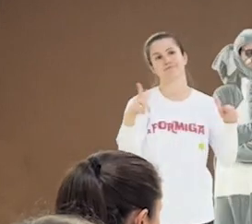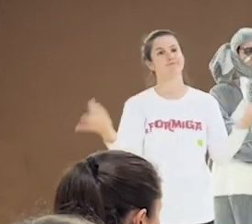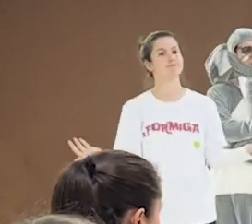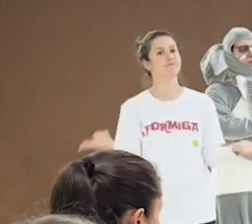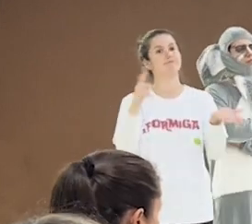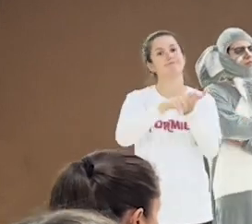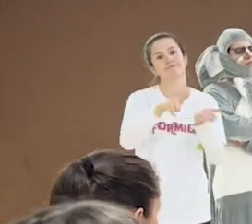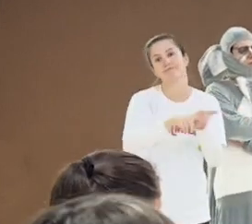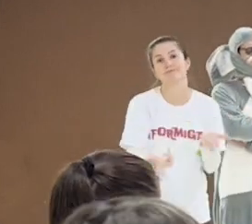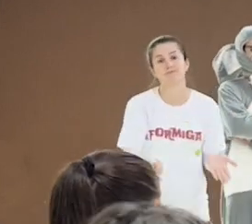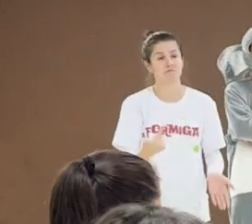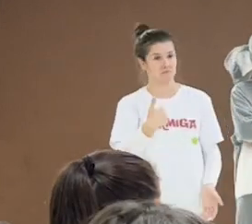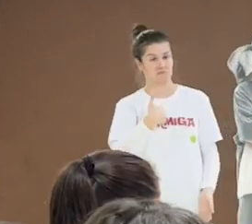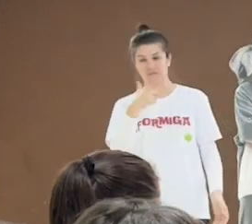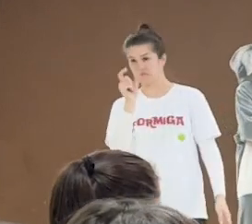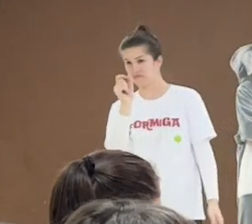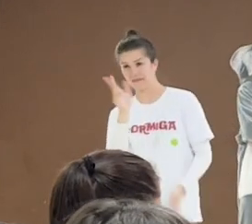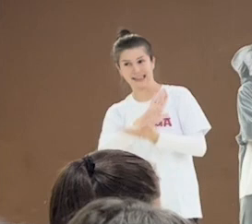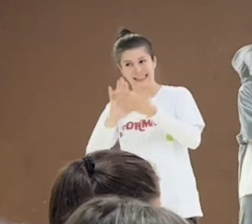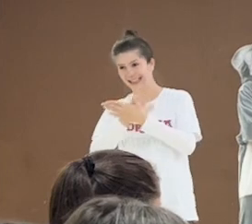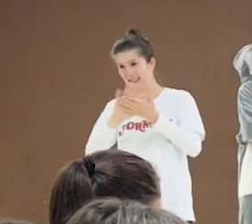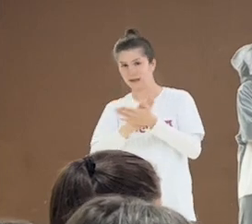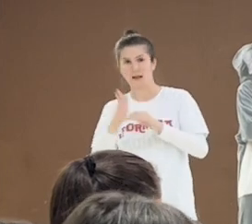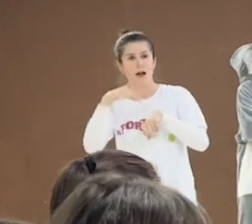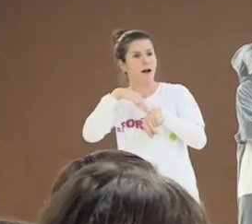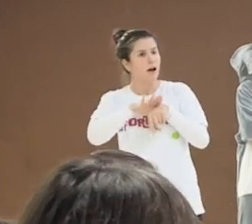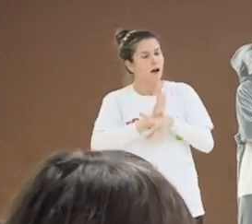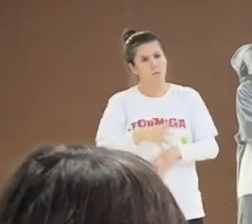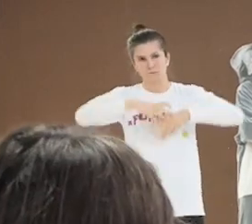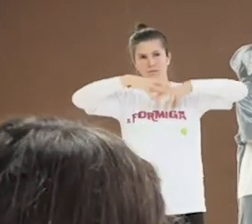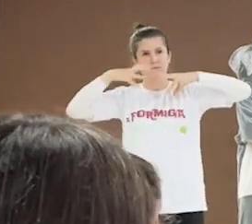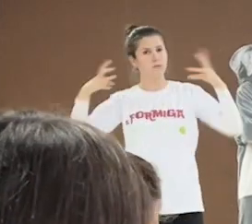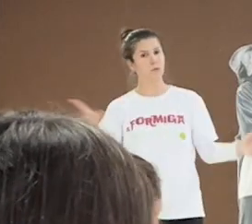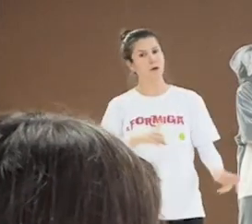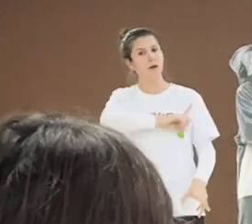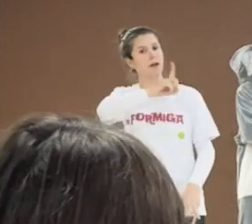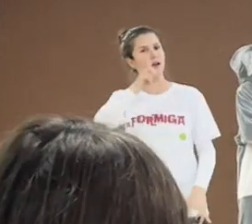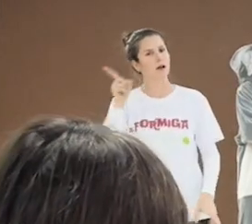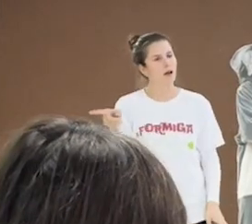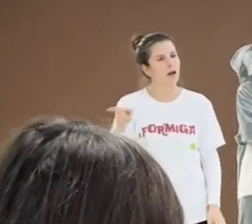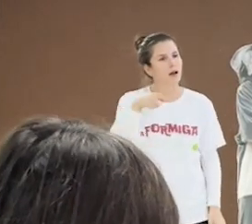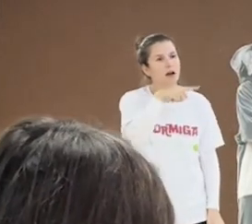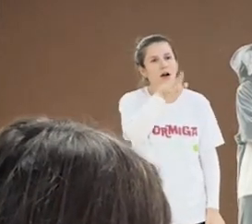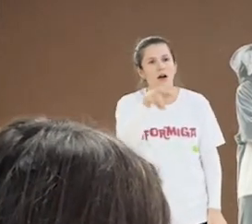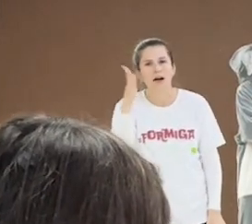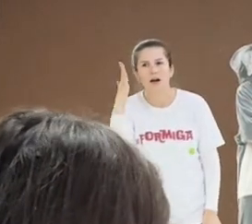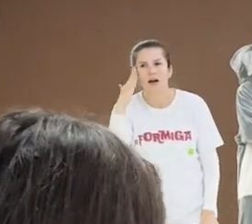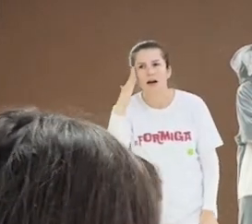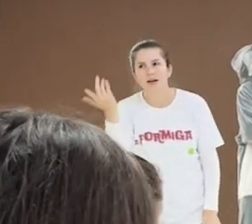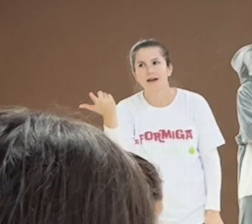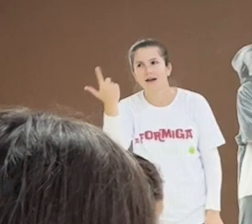E assim eu ficava sem fazer quase nada. Mas isso não é motivo pro grandão ir embora. Vocês acham que ele vai